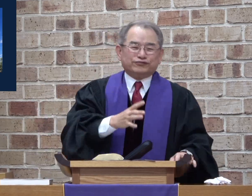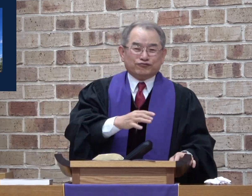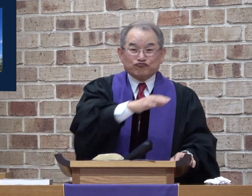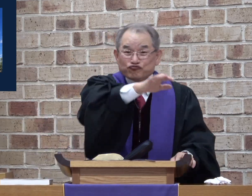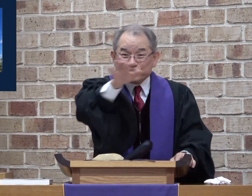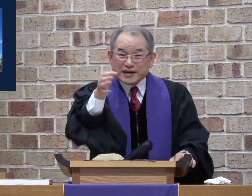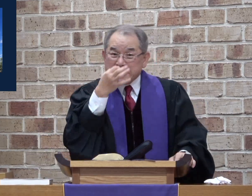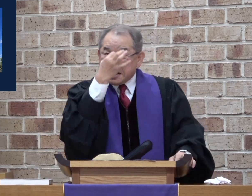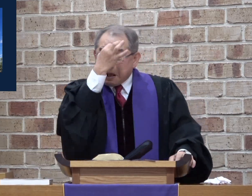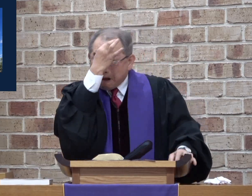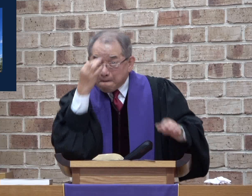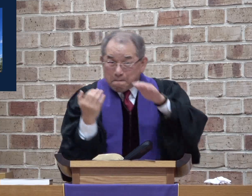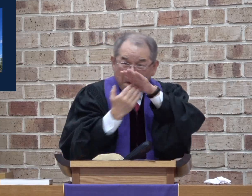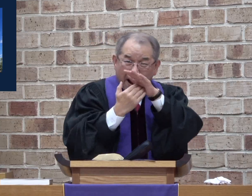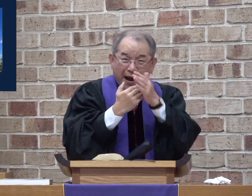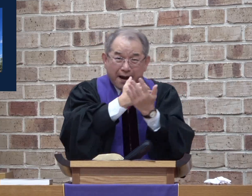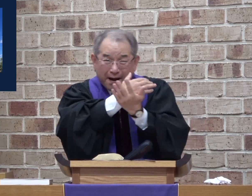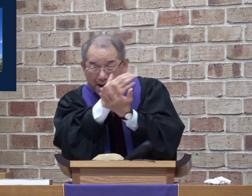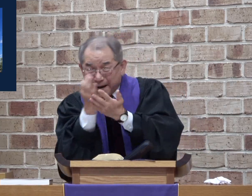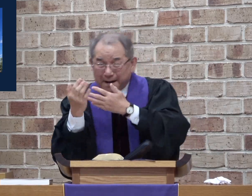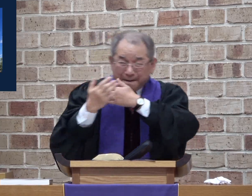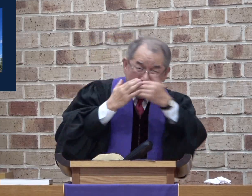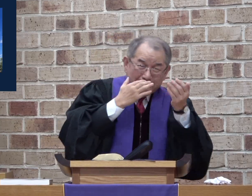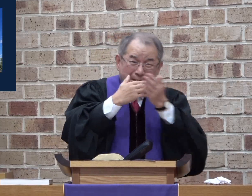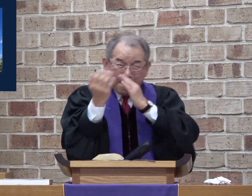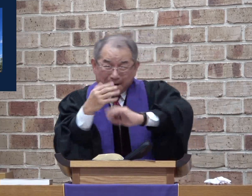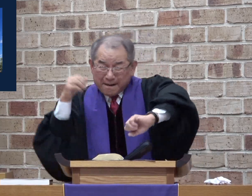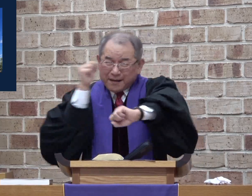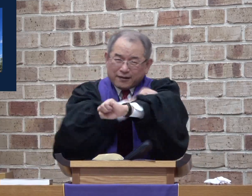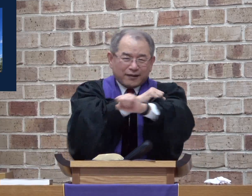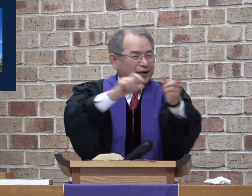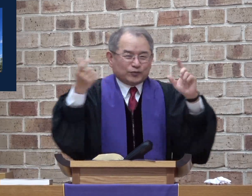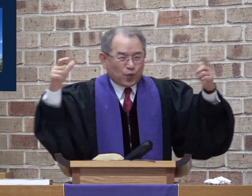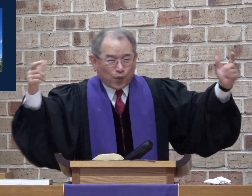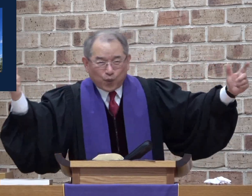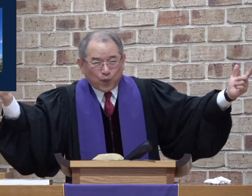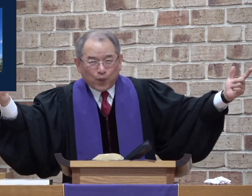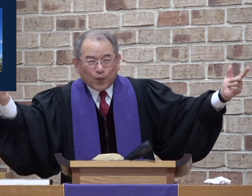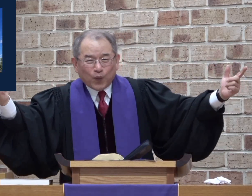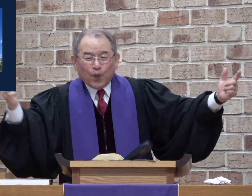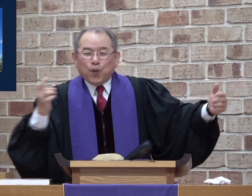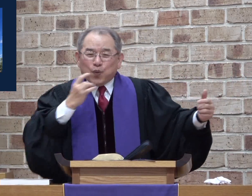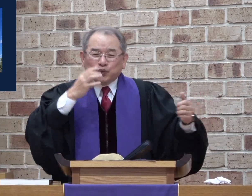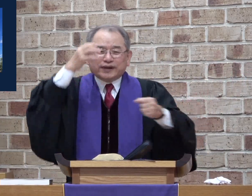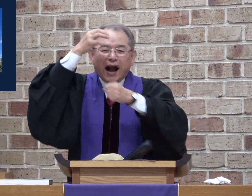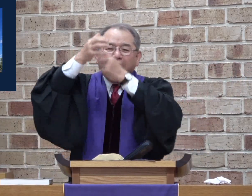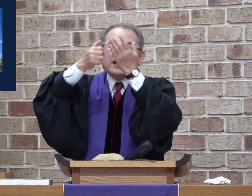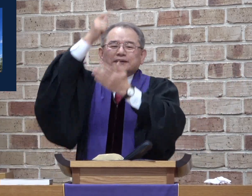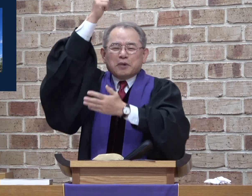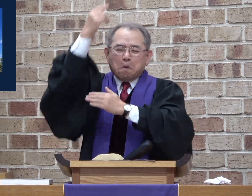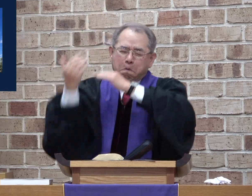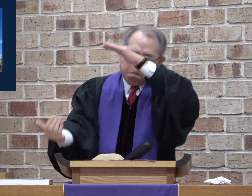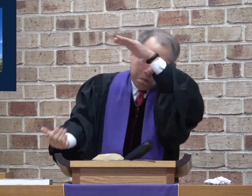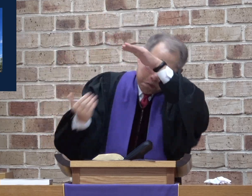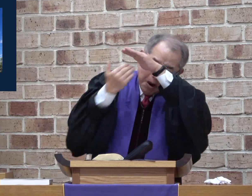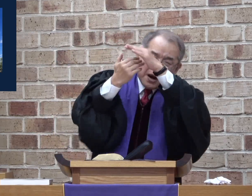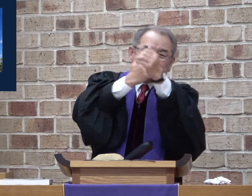우리의 기술과 우리의 체험과 우리의 능력이 아닙니다. 하나님의 전능하신